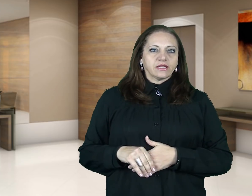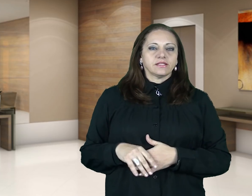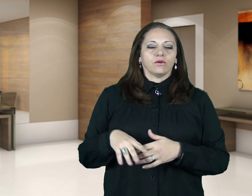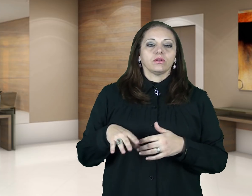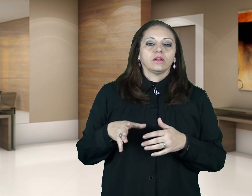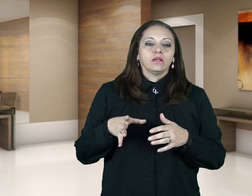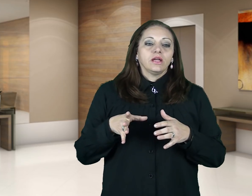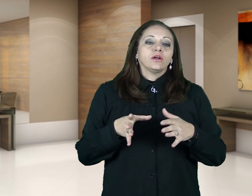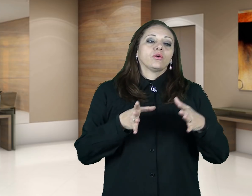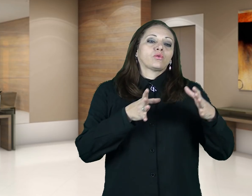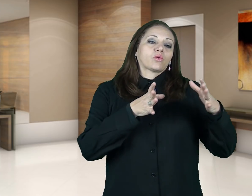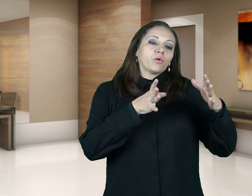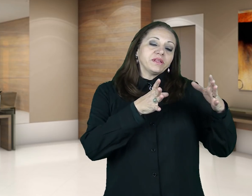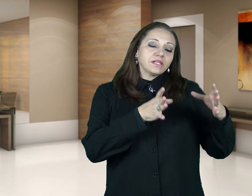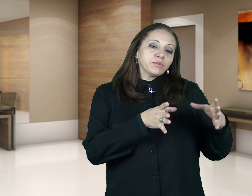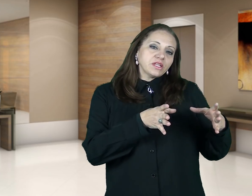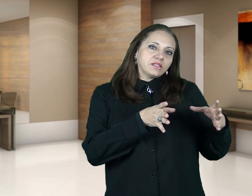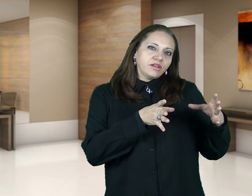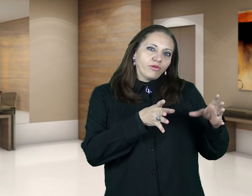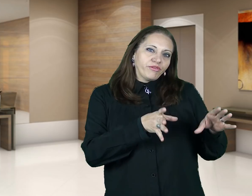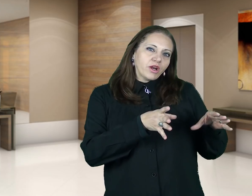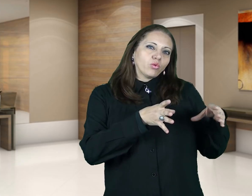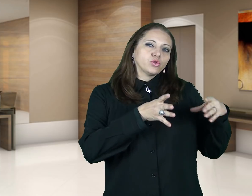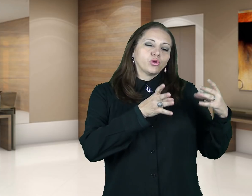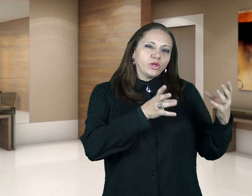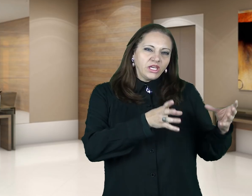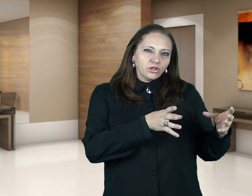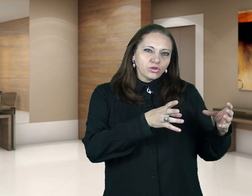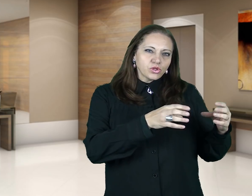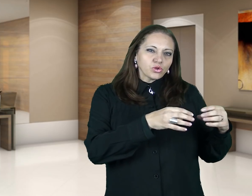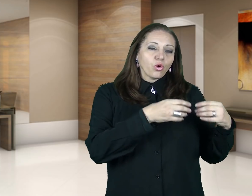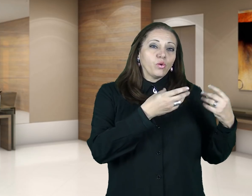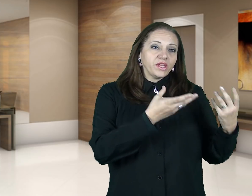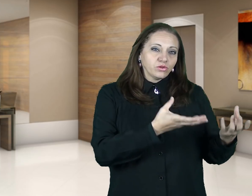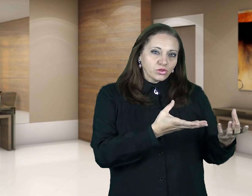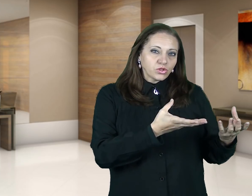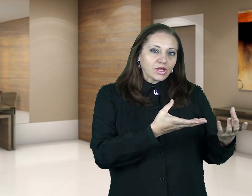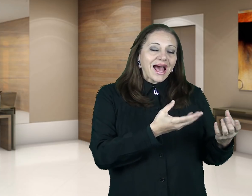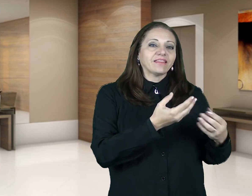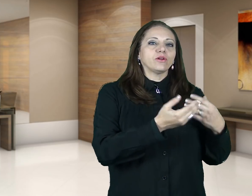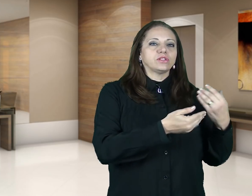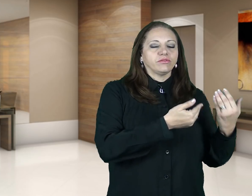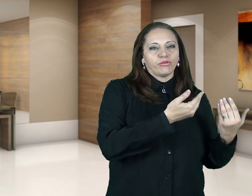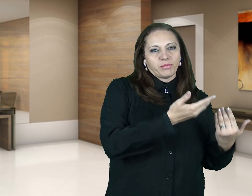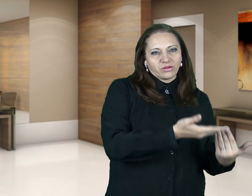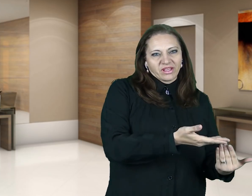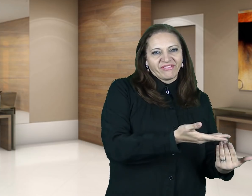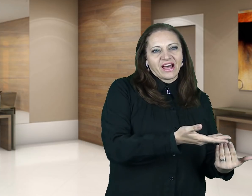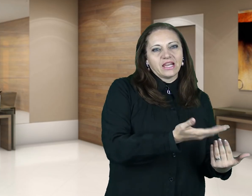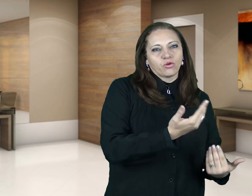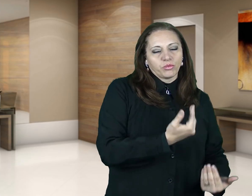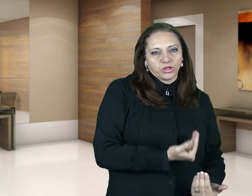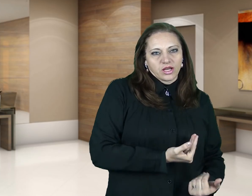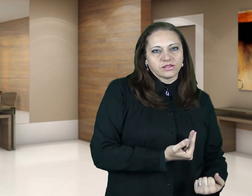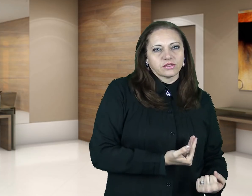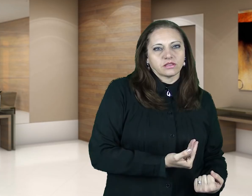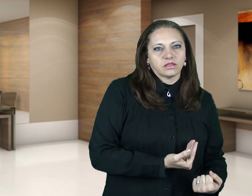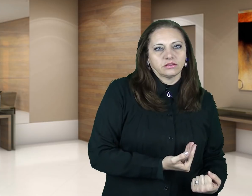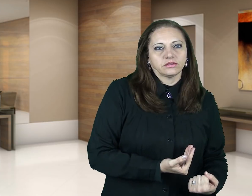comunicação. Começamos a desenvolver alguns grunhidos, ruídos, até o desenvolvimento da fala, como nós